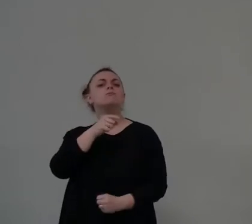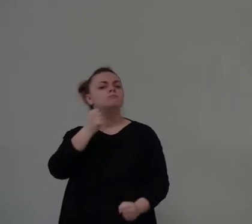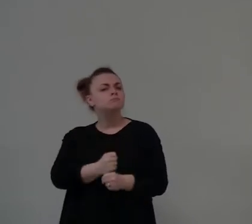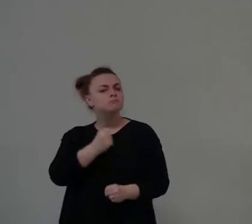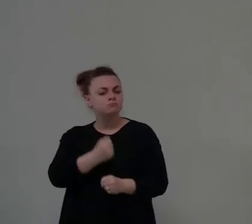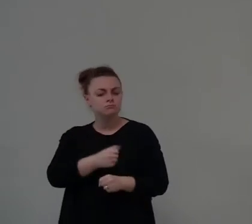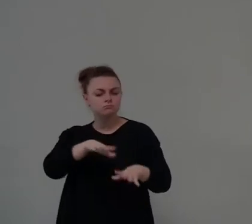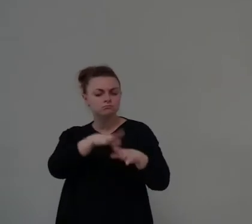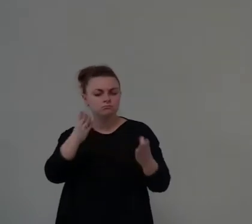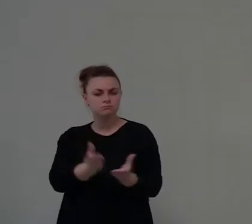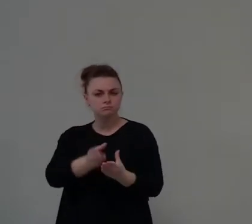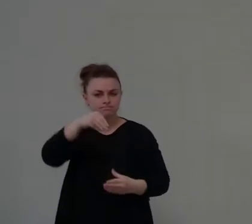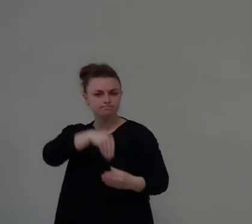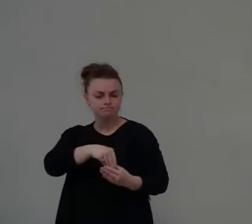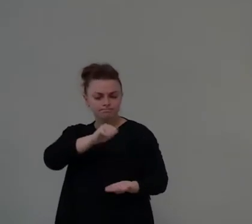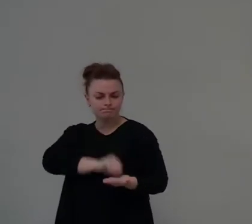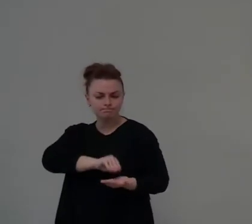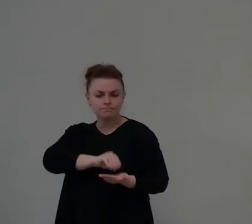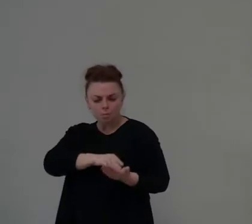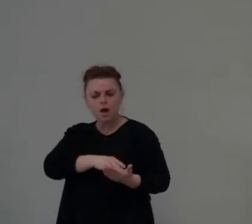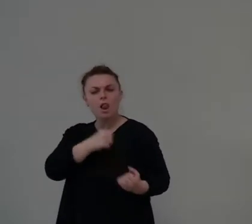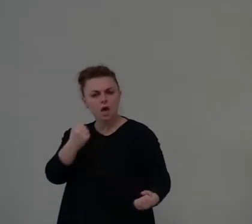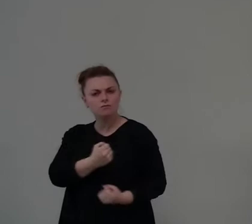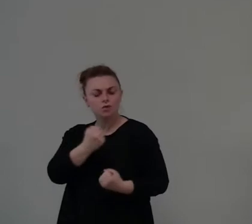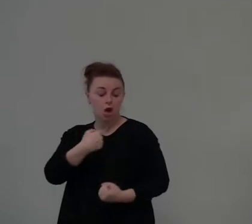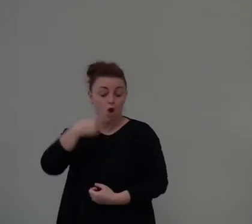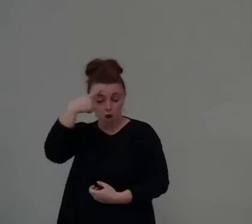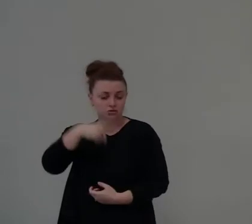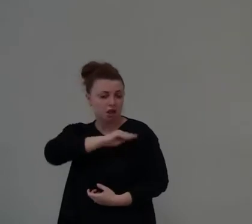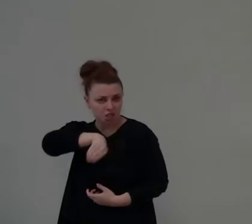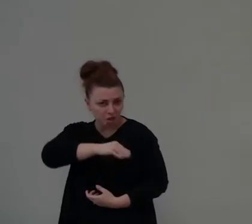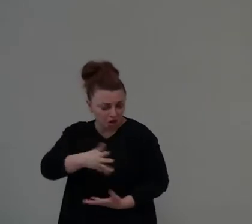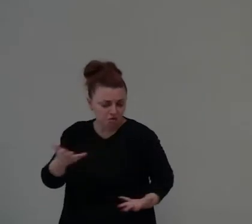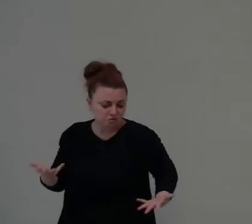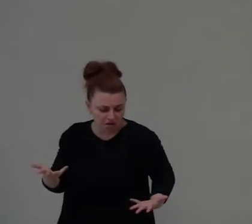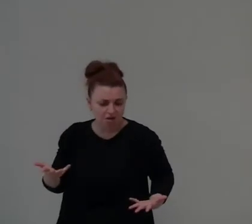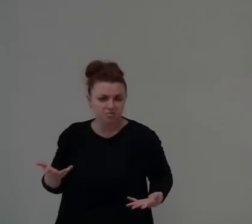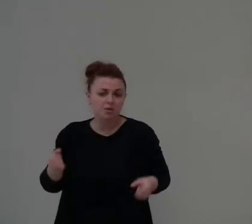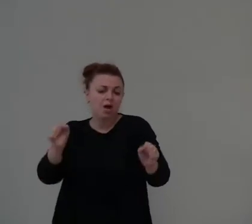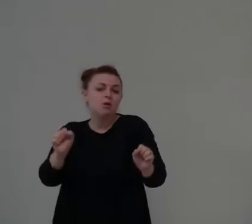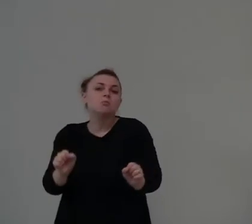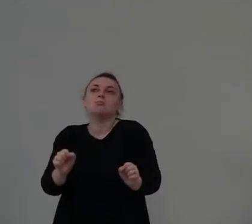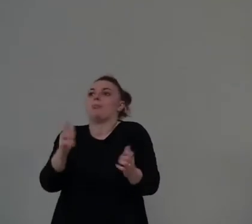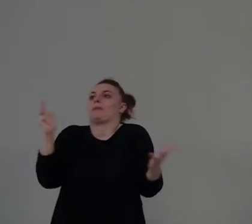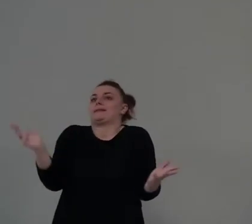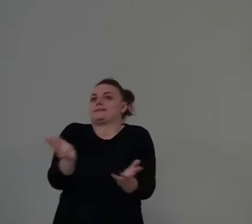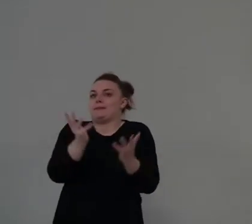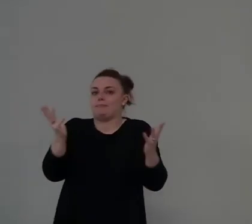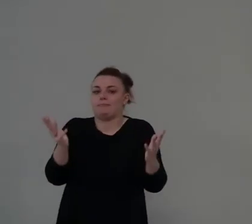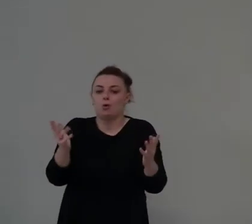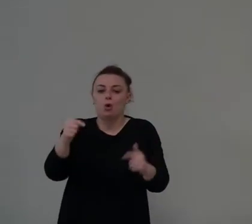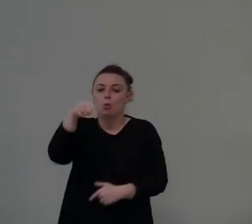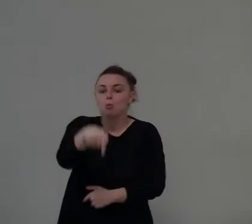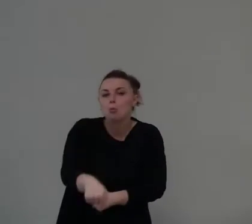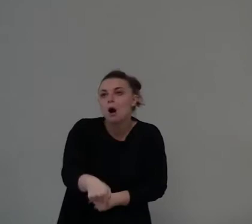terra. In questo momento non sappiamo dove sia il trono del diavolo, potrebbe essere in uno degli stati del mondo, potrebbe essere in questo stato,